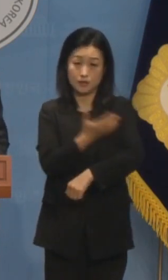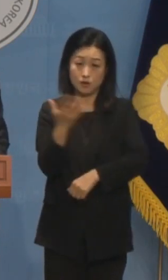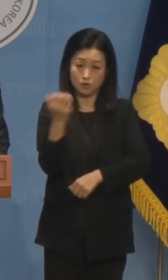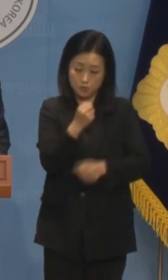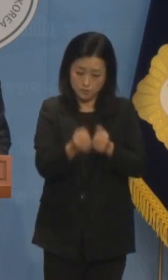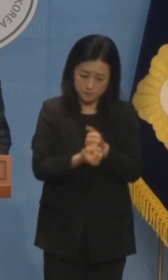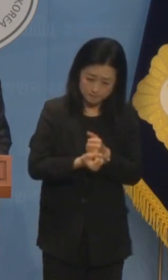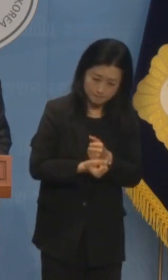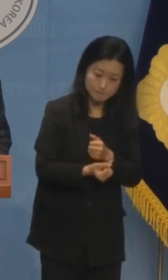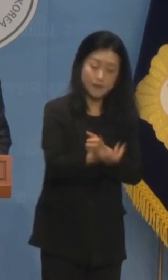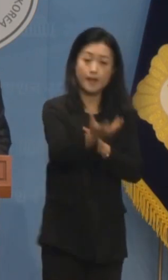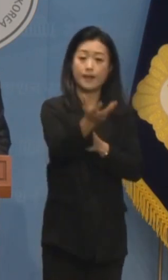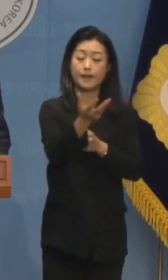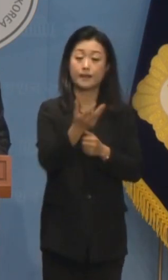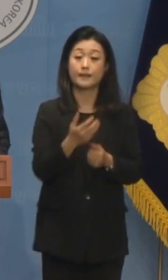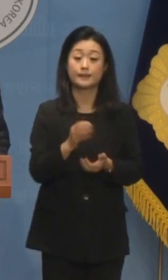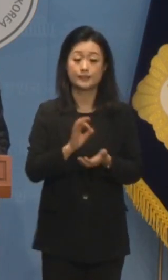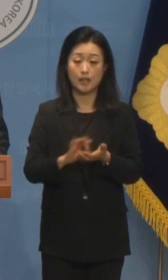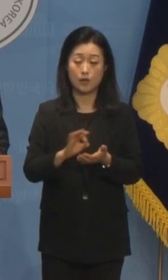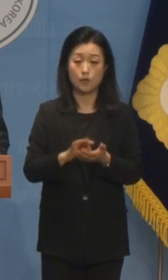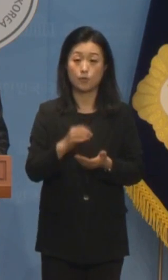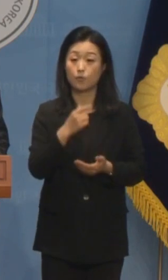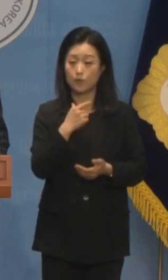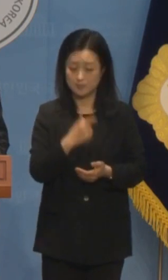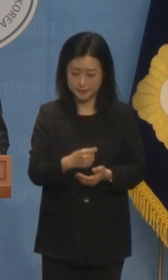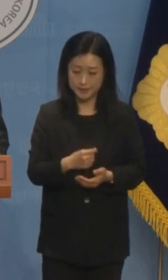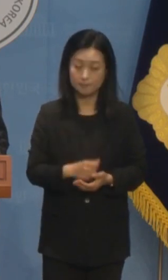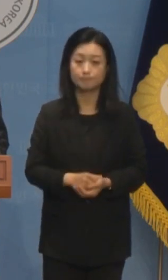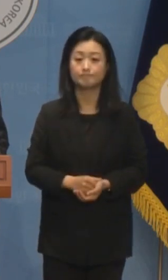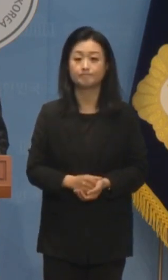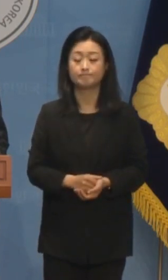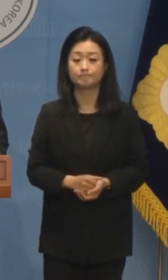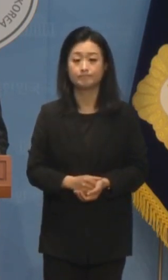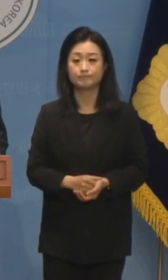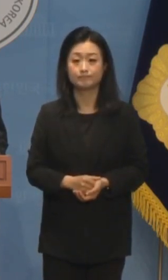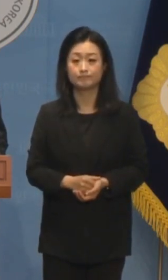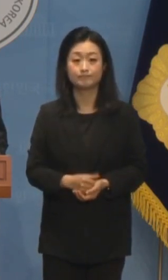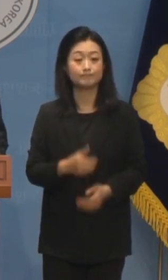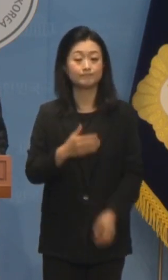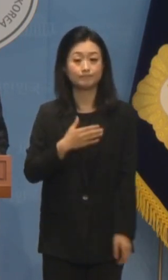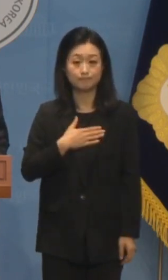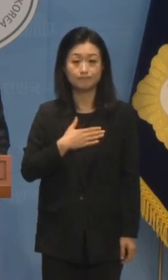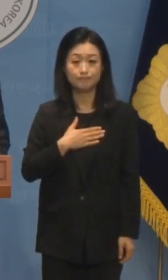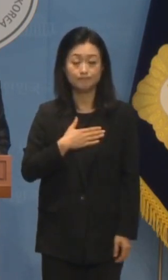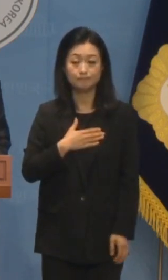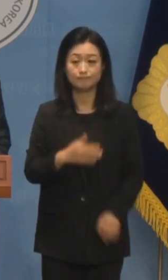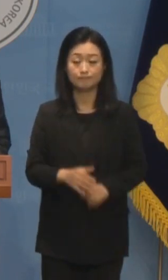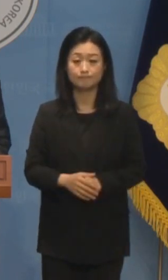반드시 쓰임이 있으리라 기대합니다. 저는 이 뜻을